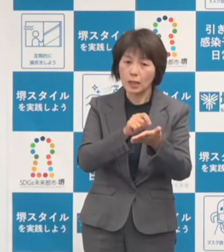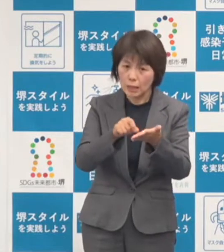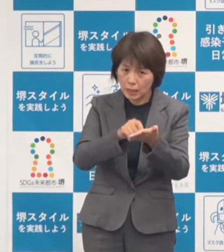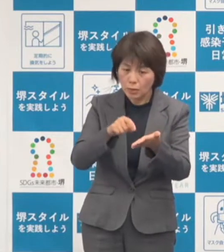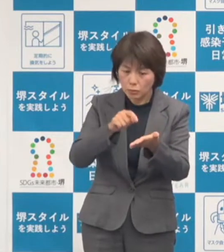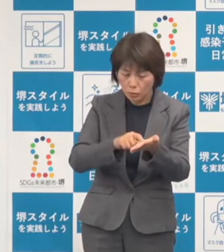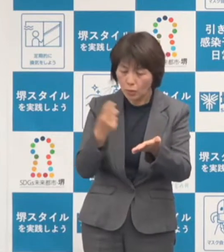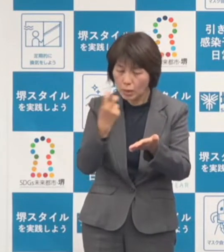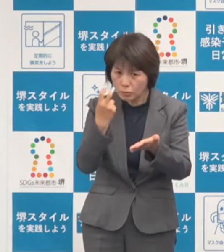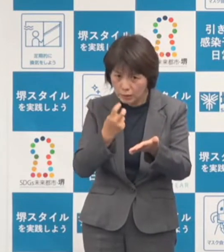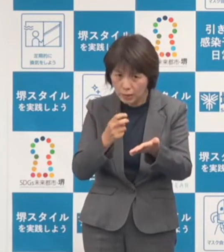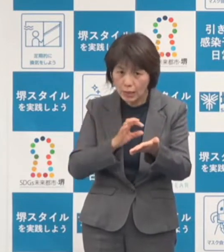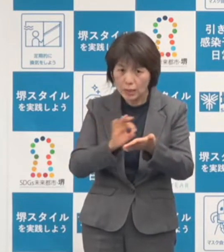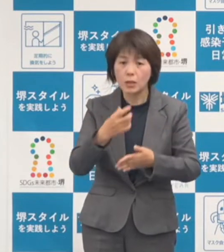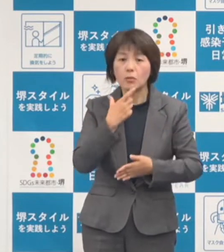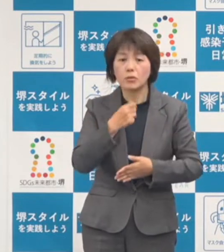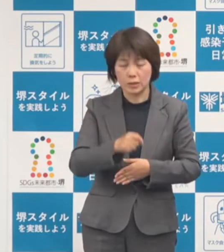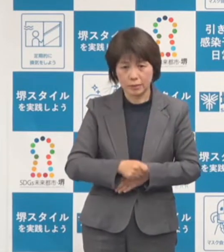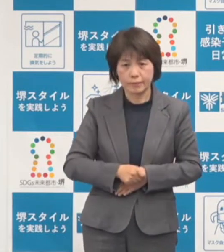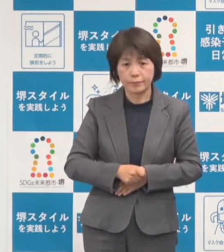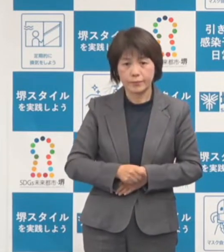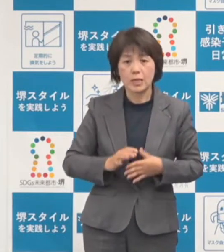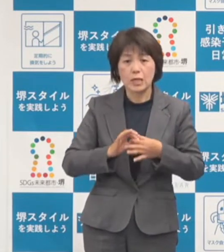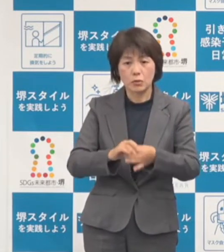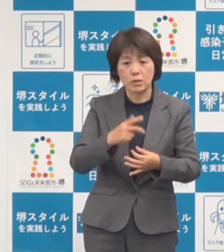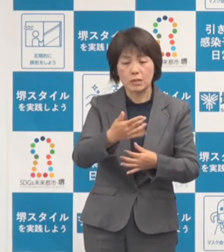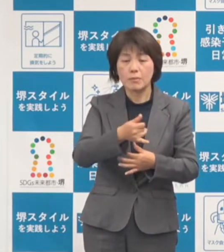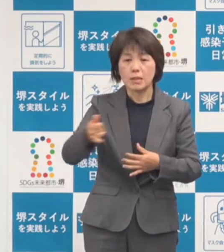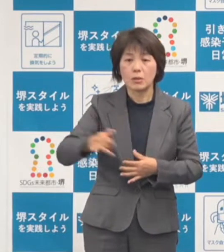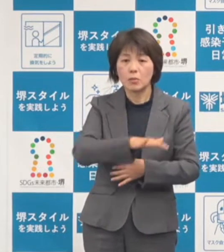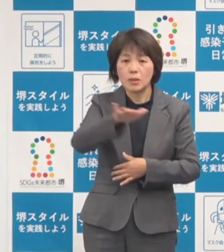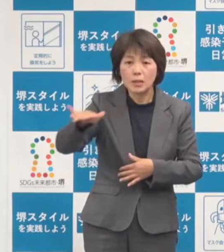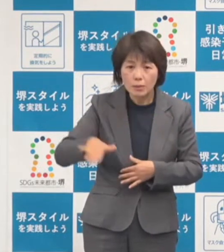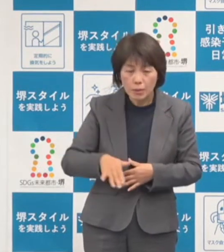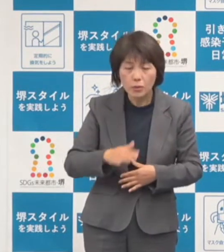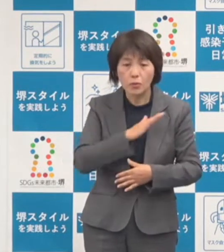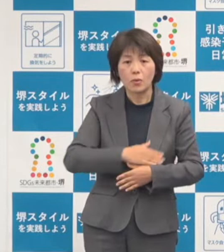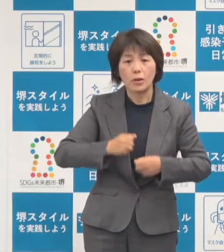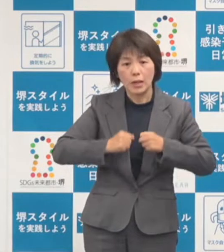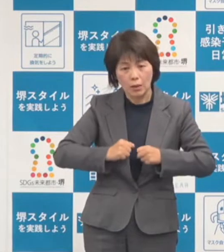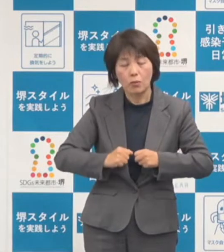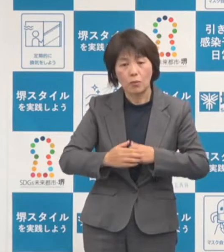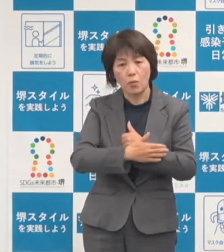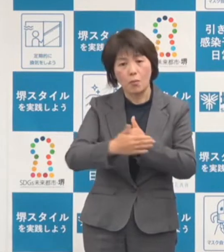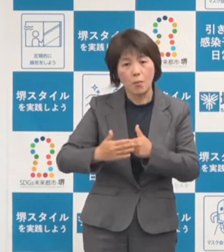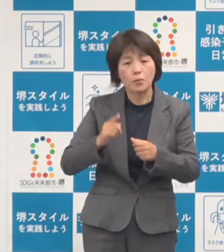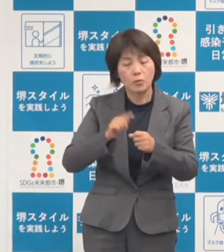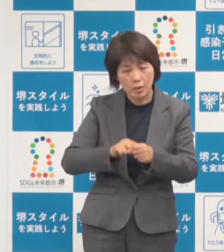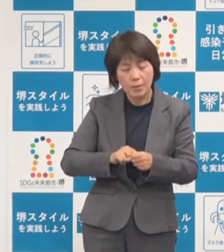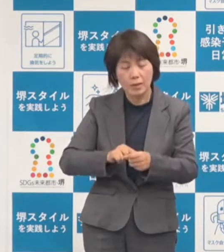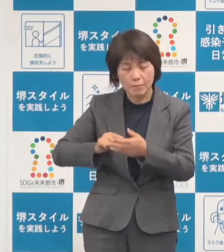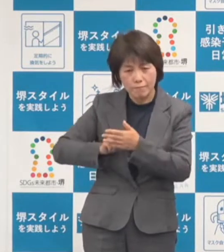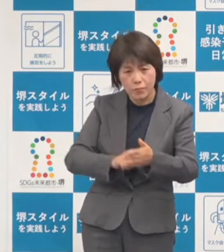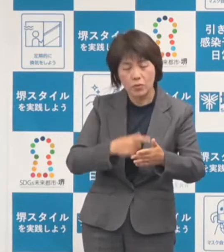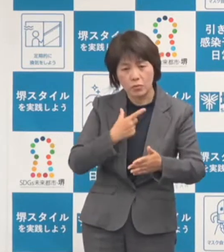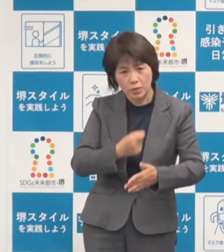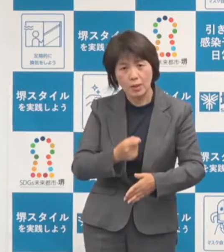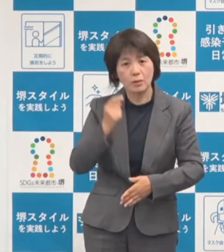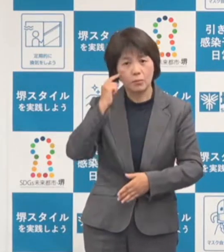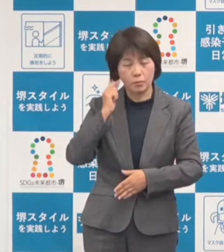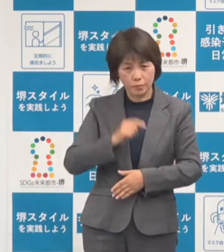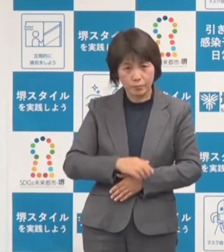引き続き市民の皆様の命と健康を守るために堺市としても最善を尽くしたいと考えております。